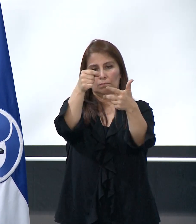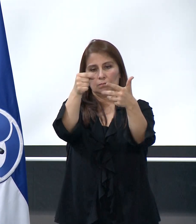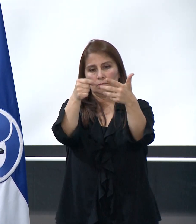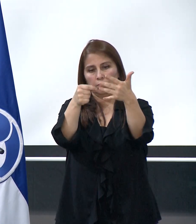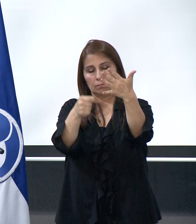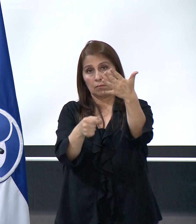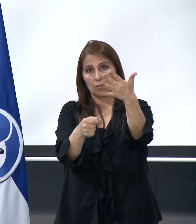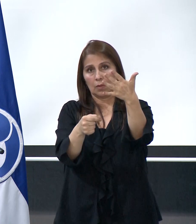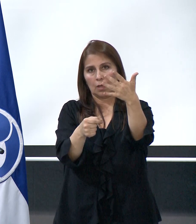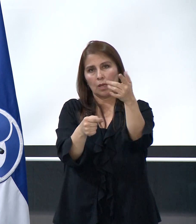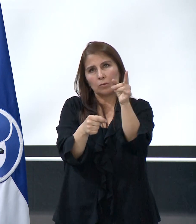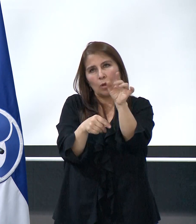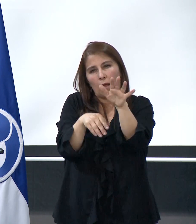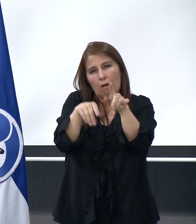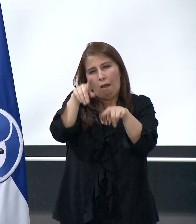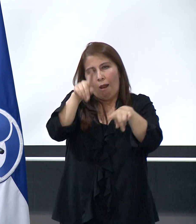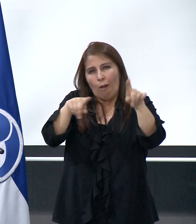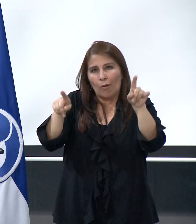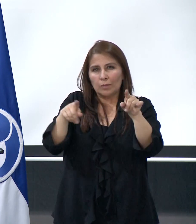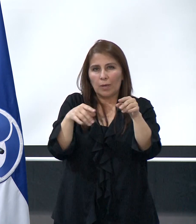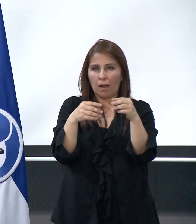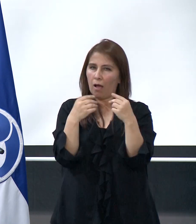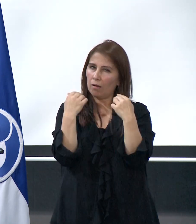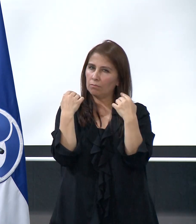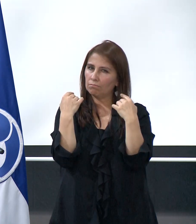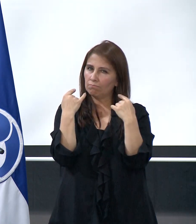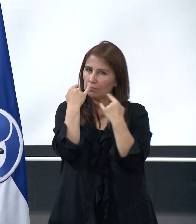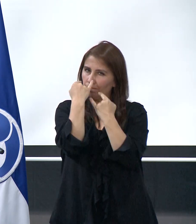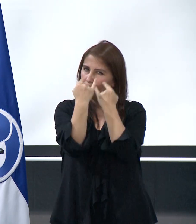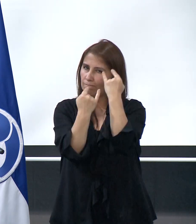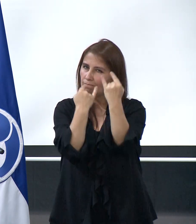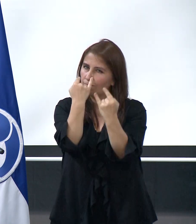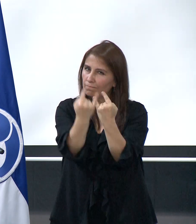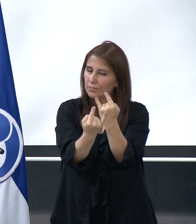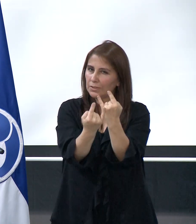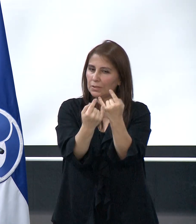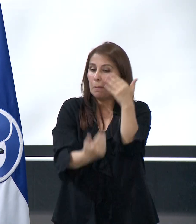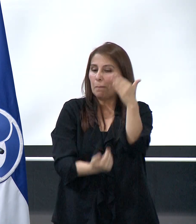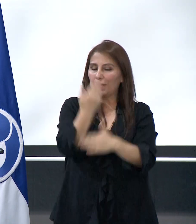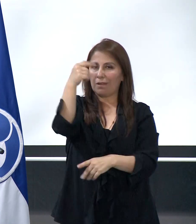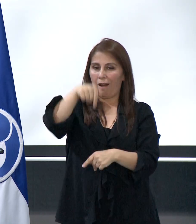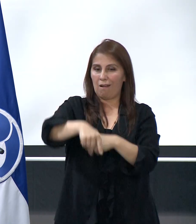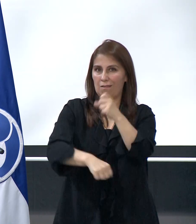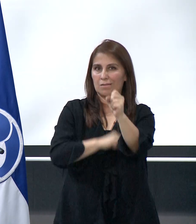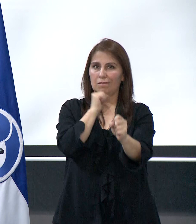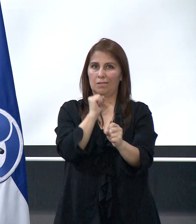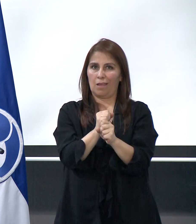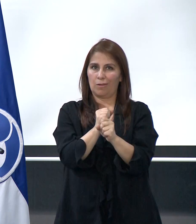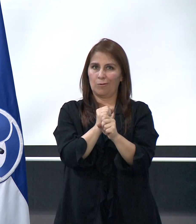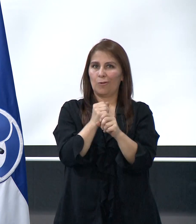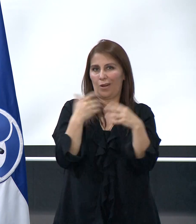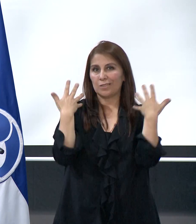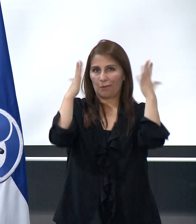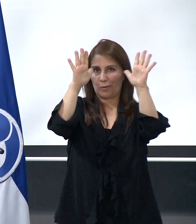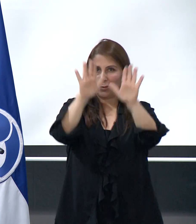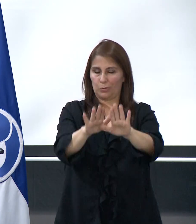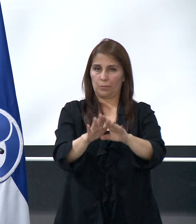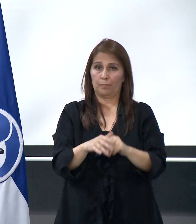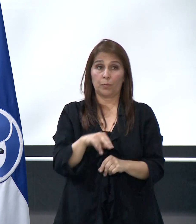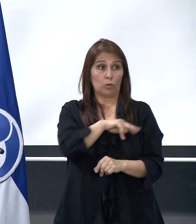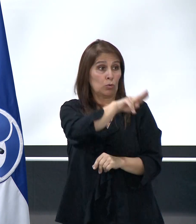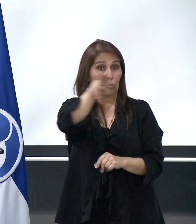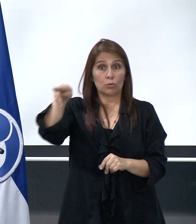a nuestro autor son una provocación que mencionó hoy para empezar este año son caminos en los cuales nosotros